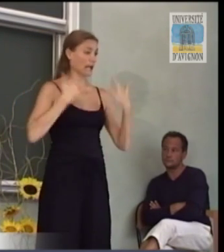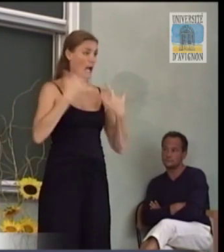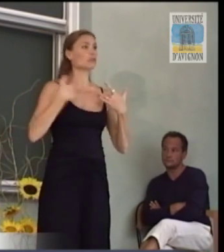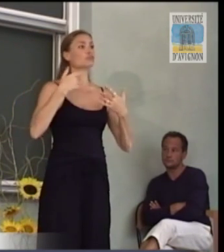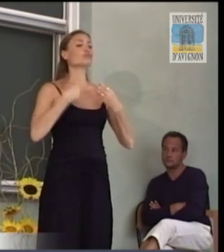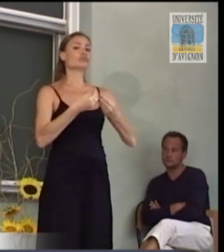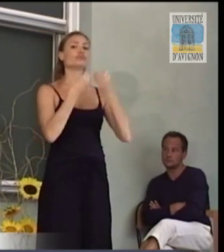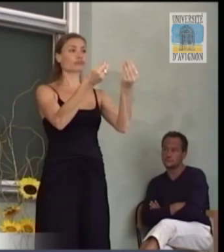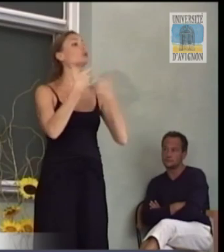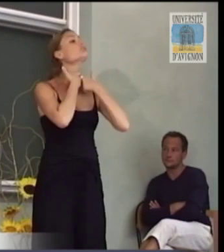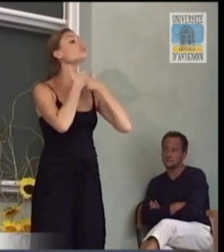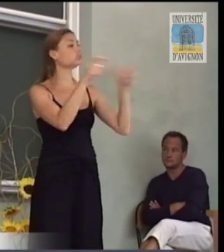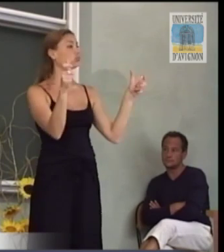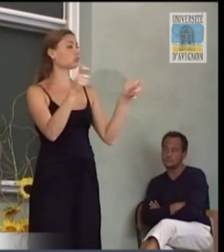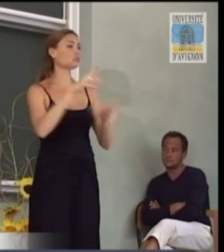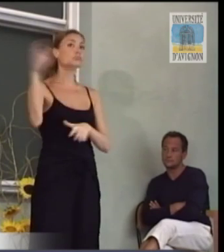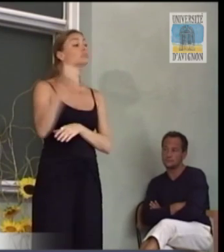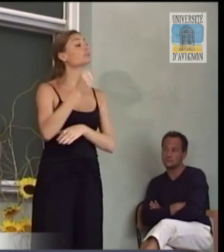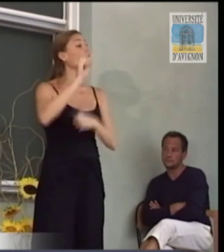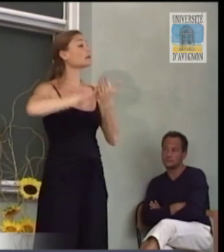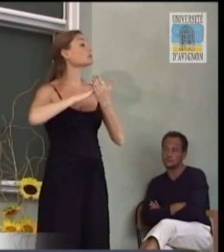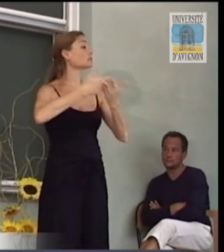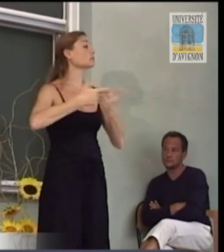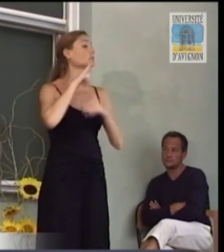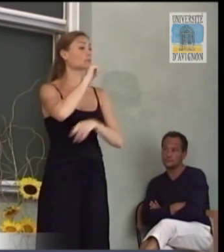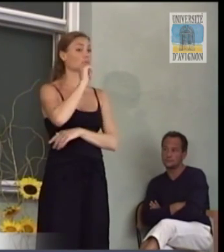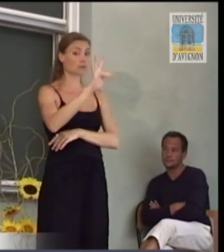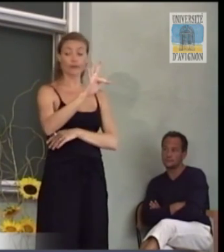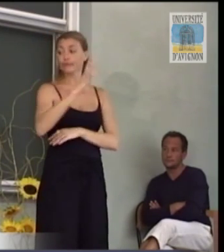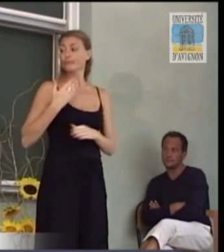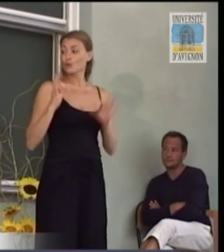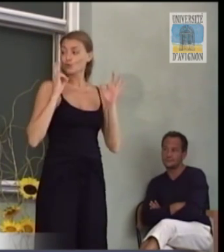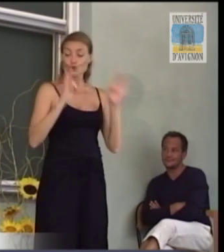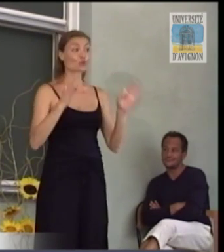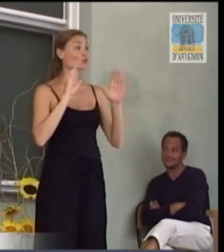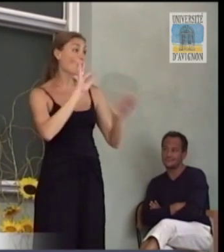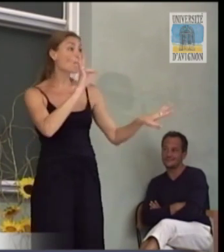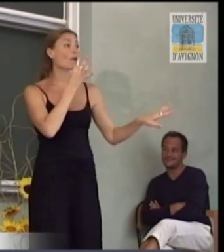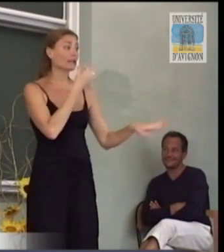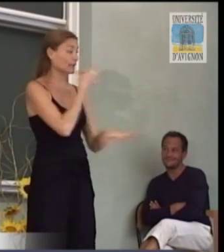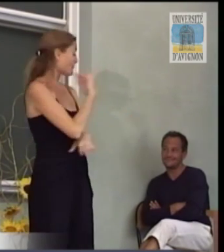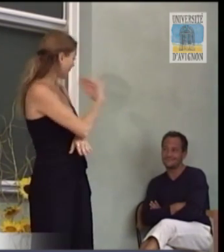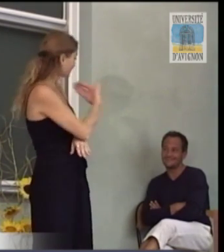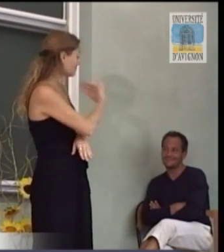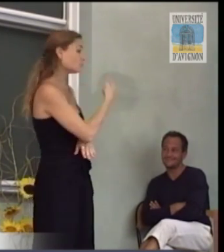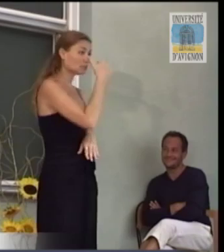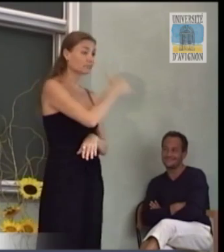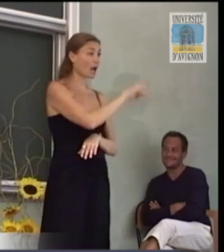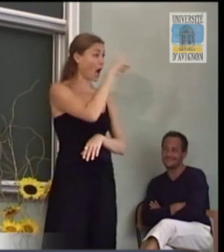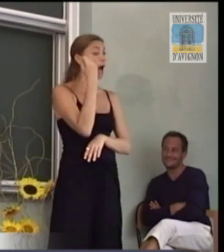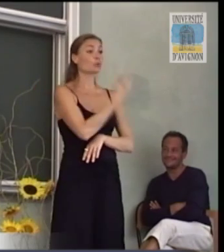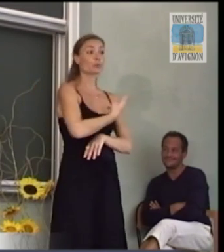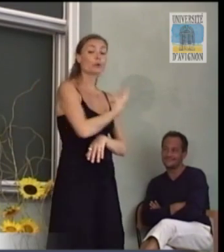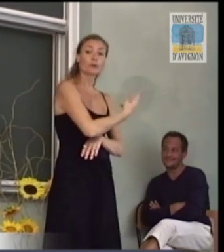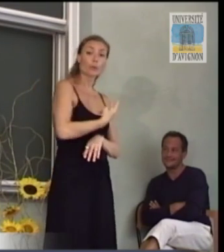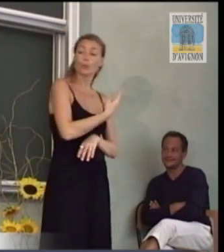2 interprètes de langue des signes française, ça me permet de saluer Anne et Frédéric, merci. Merci surtout d'avoir